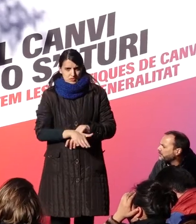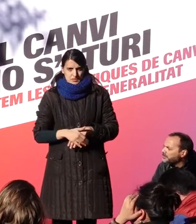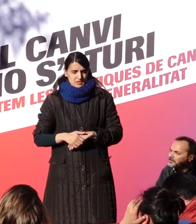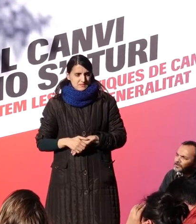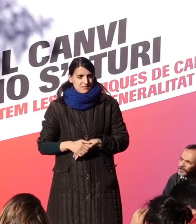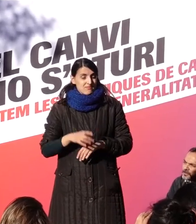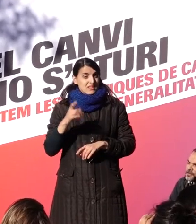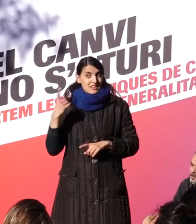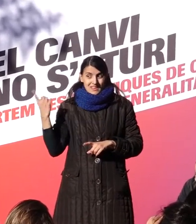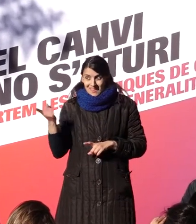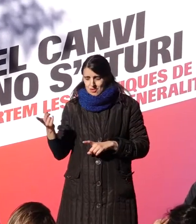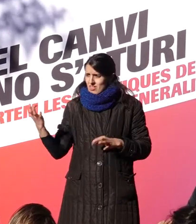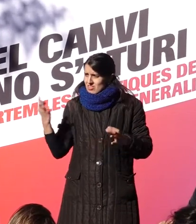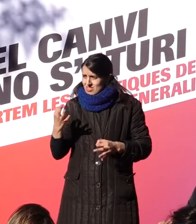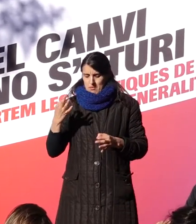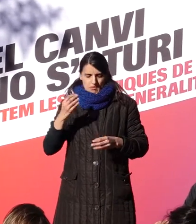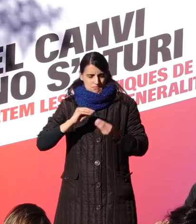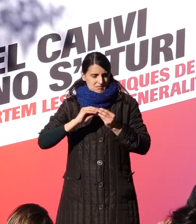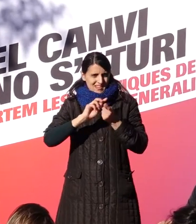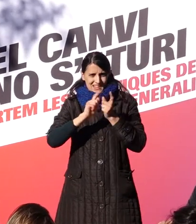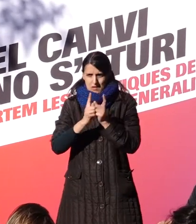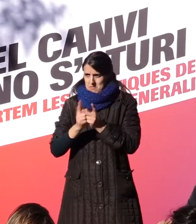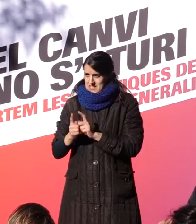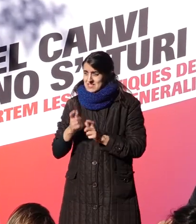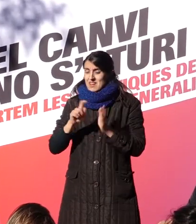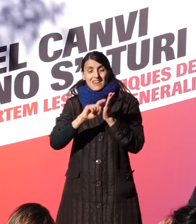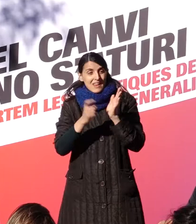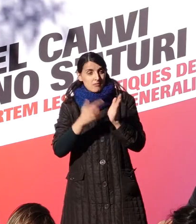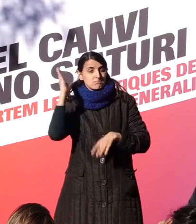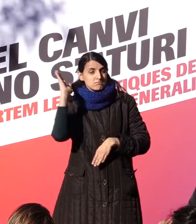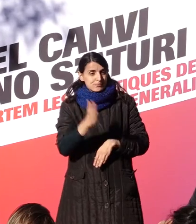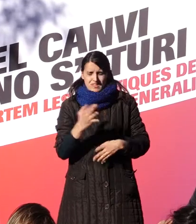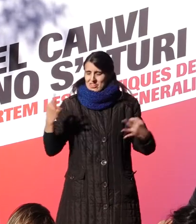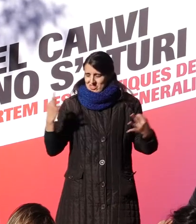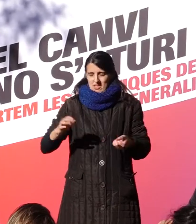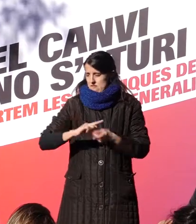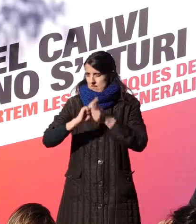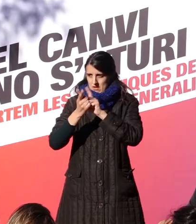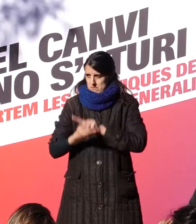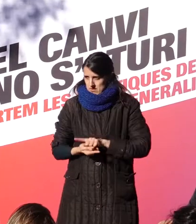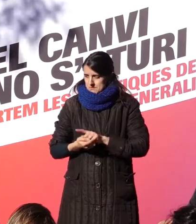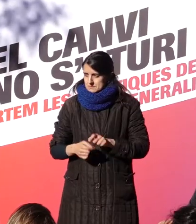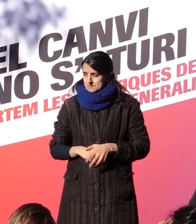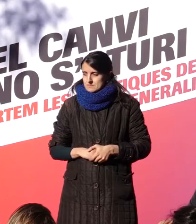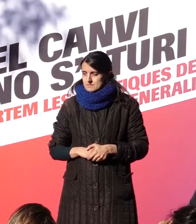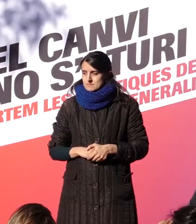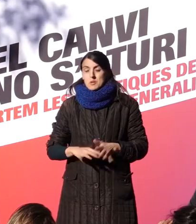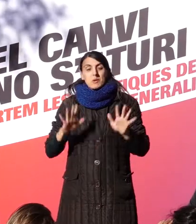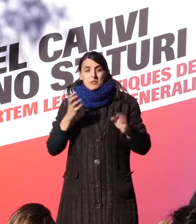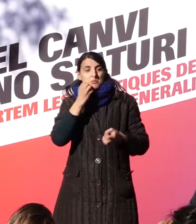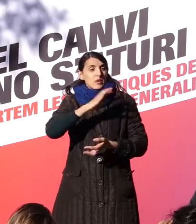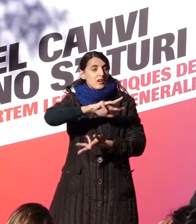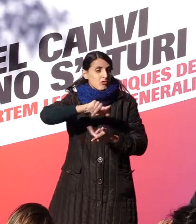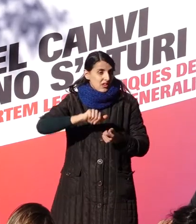deberían estar obligados a modificar esta es la situación en general que nos que nos encontramos la buena noticia no obstante es que